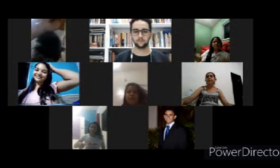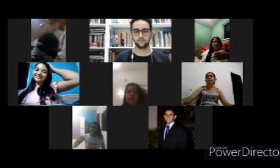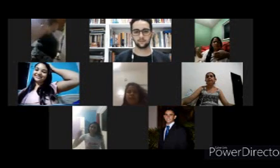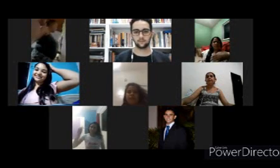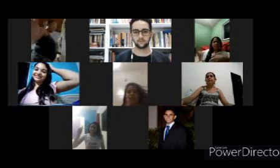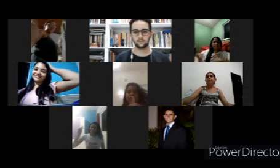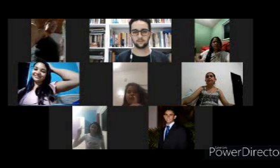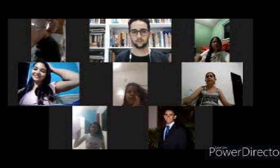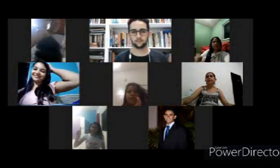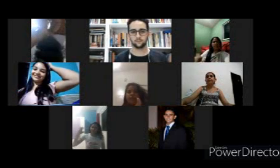de